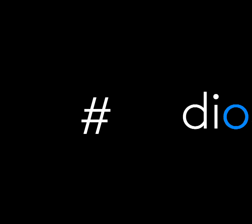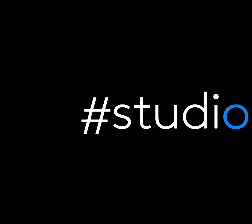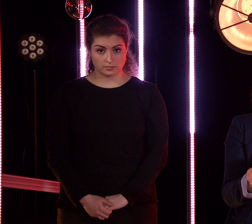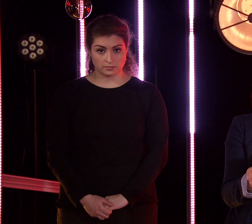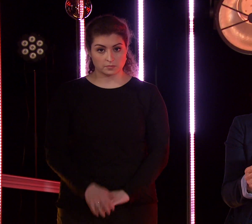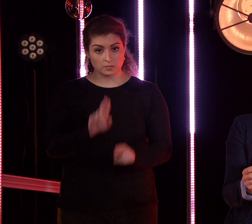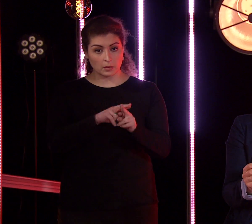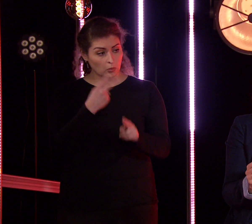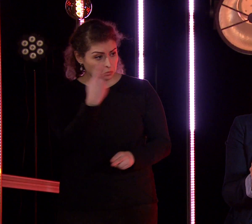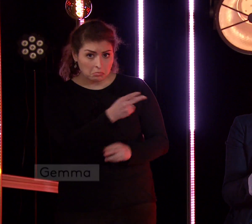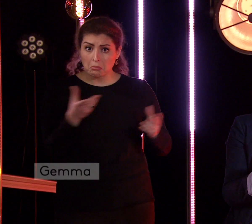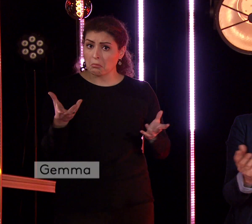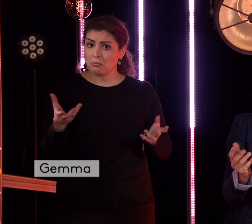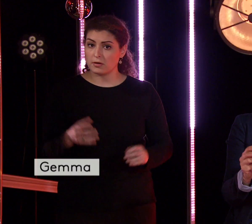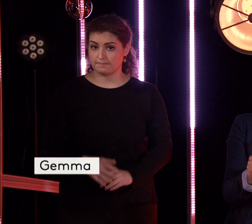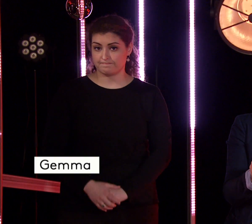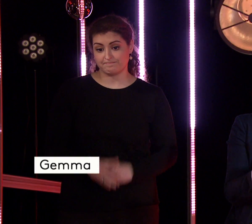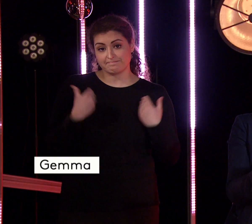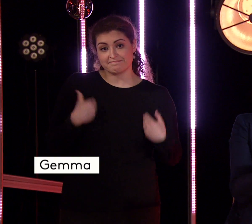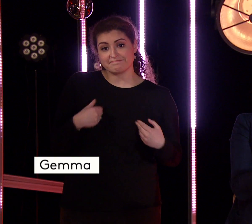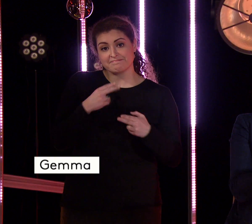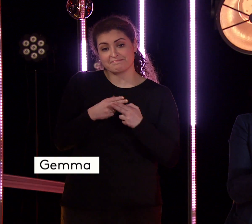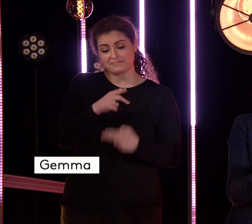comment vous appelez-vous djemaa